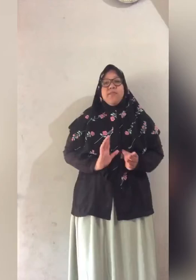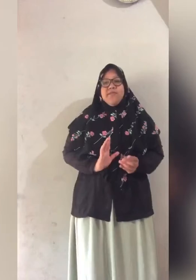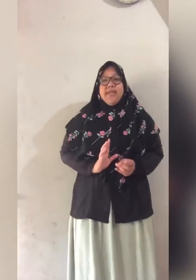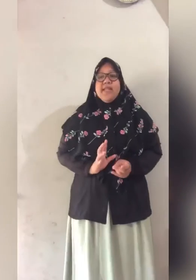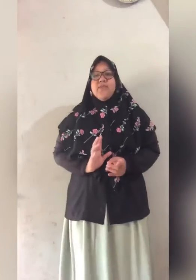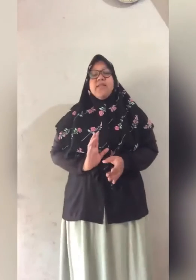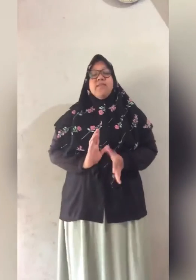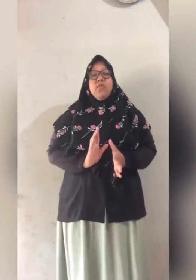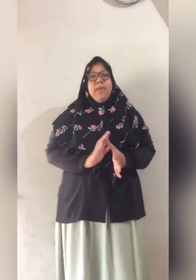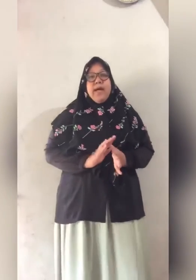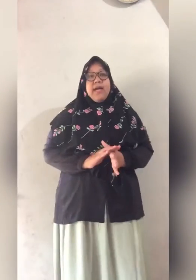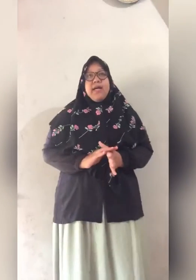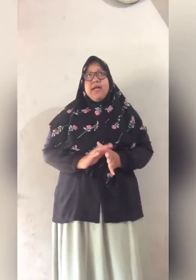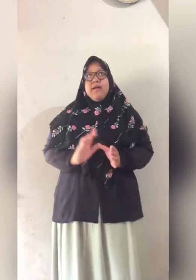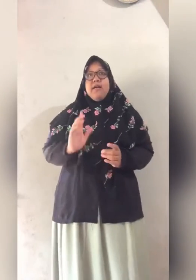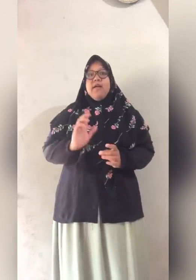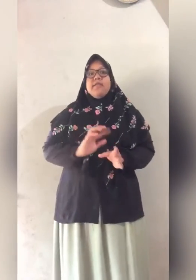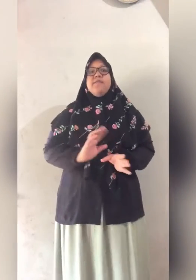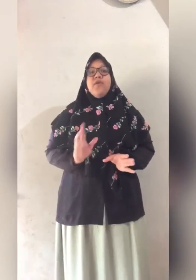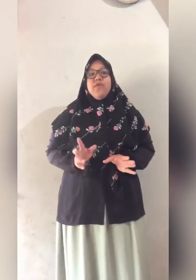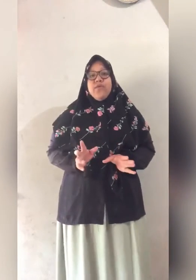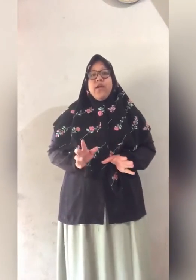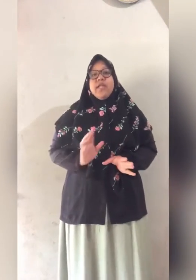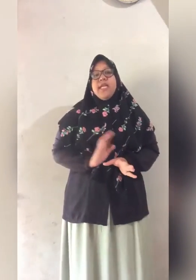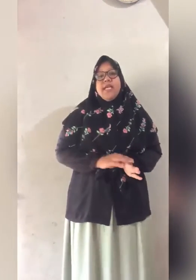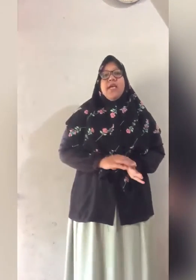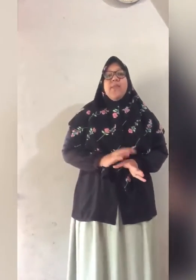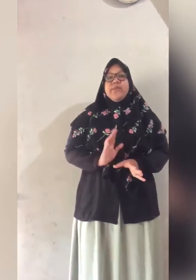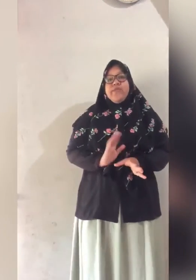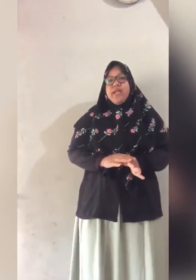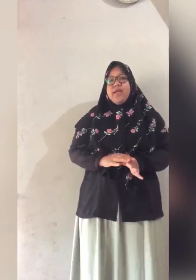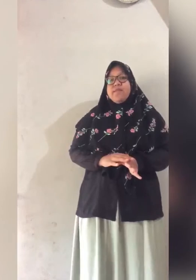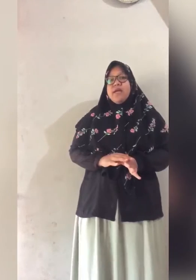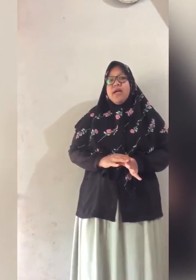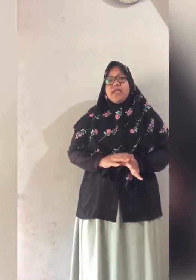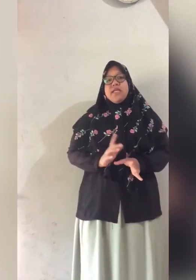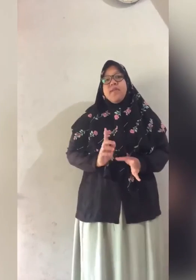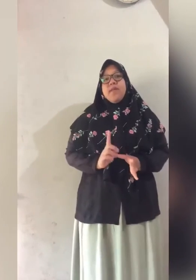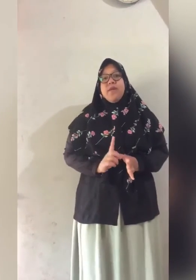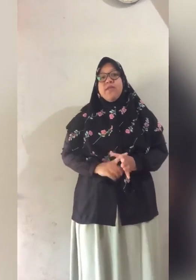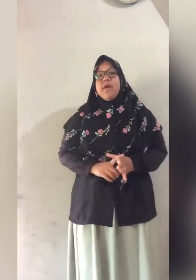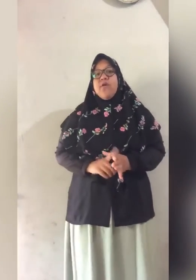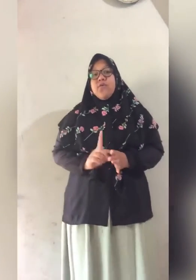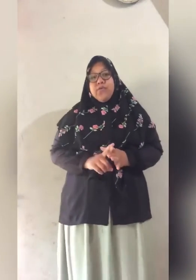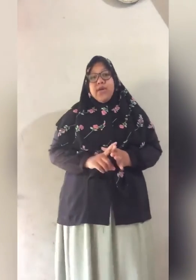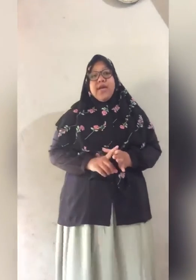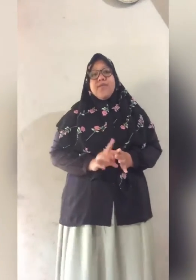MOSFET ini juga berupa semikonduktor. Jadi MOSFET ini bisa saja berbentuk konduktor dan